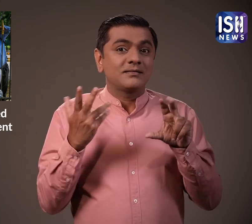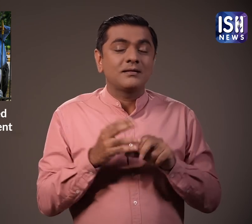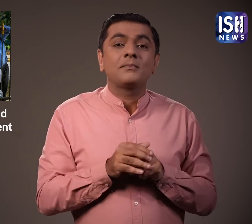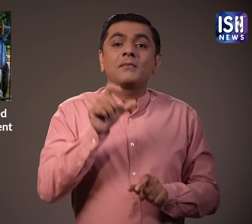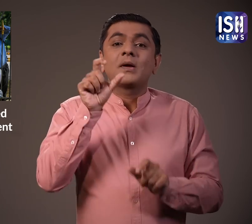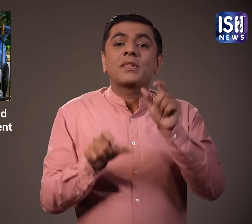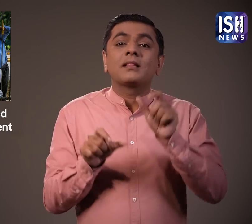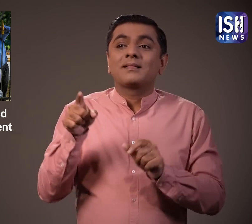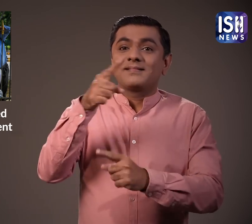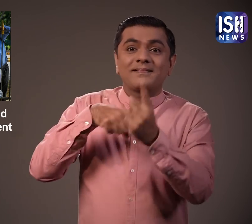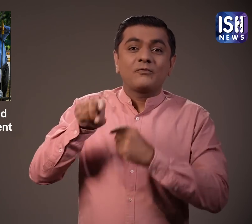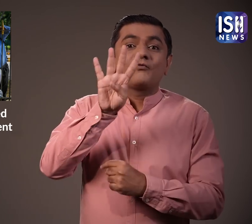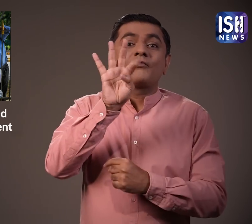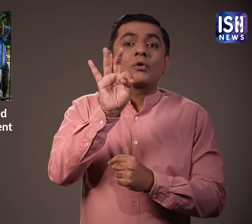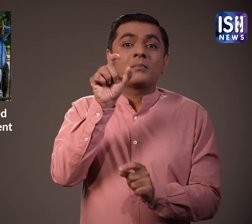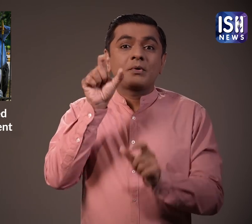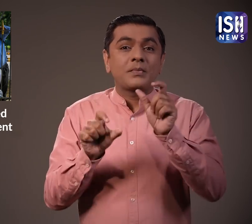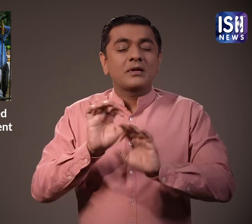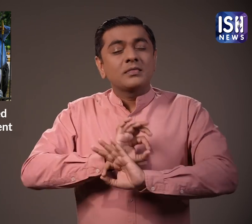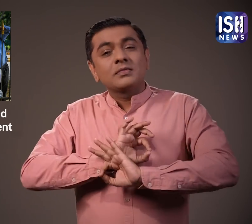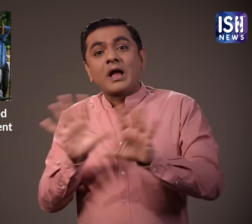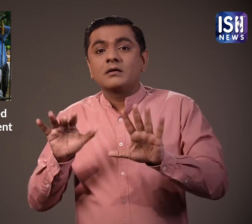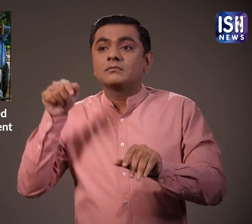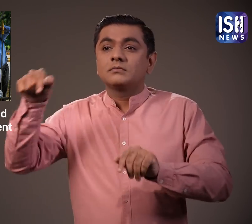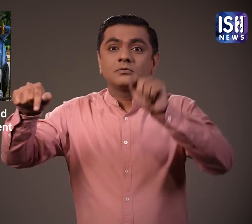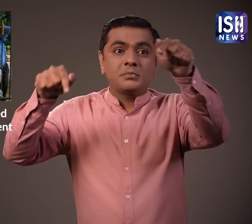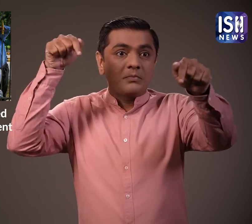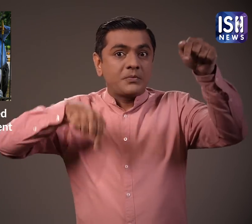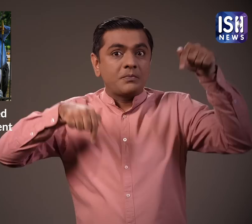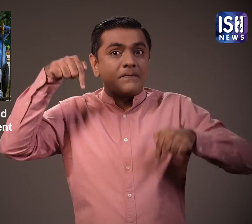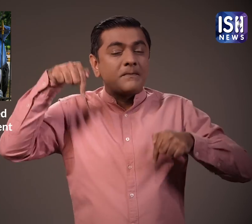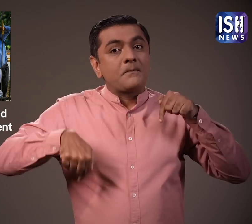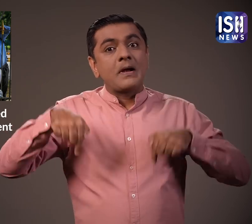यहां कुछ अश्चेरे जनक है इलाके में 40 जवानों को भी तैनात किया गया है